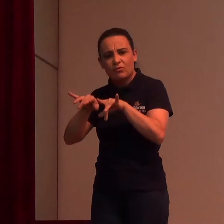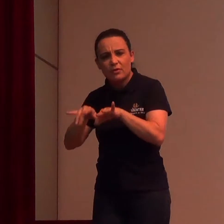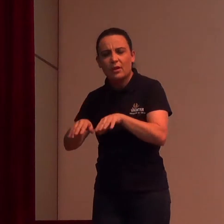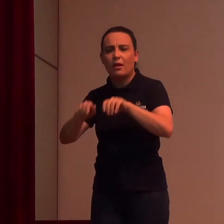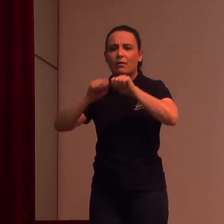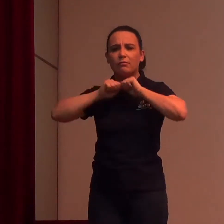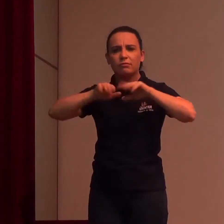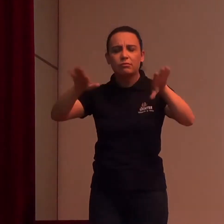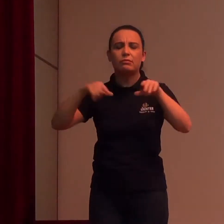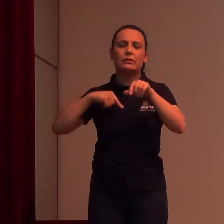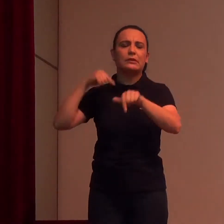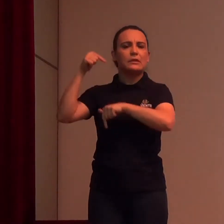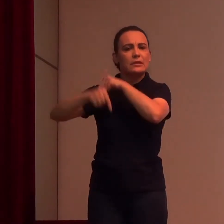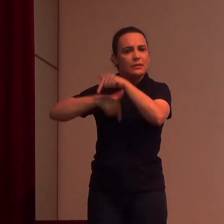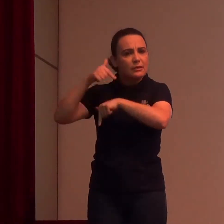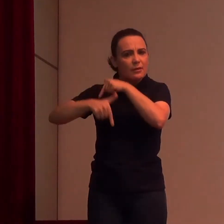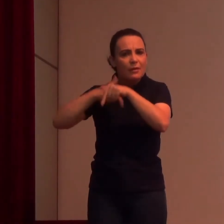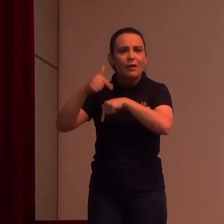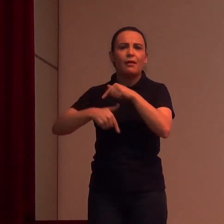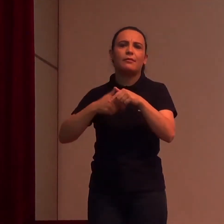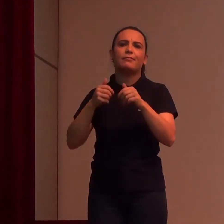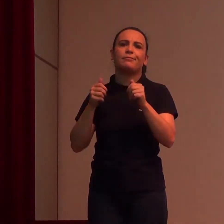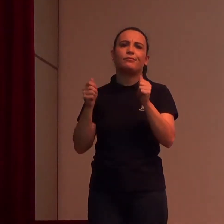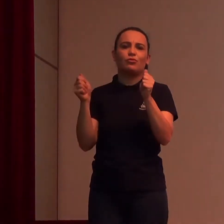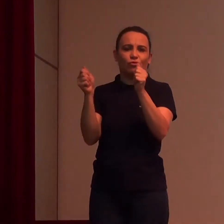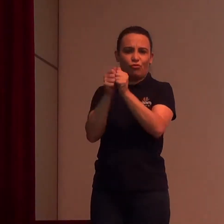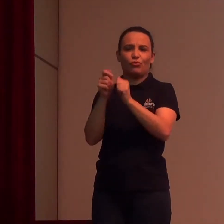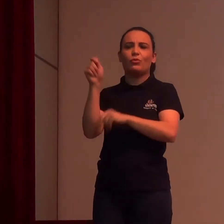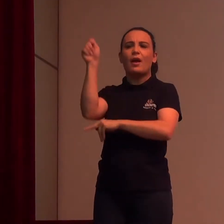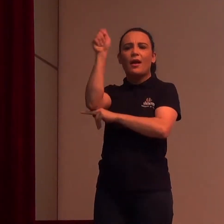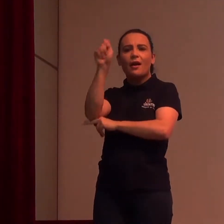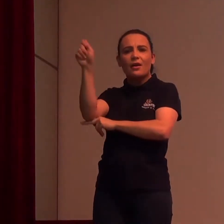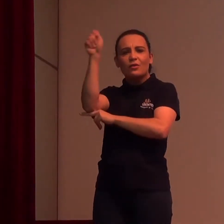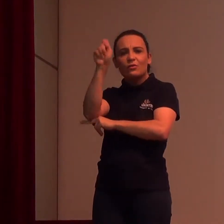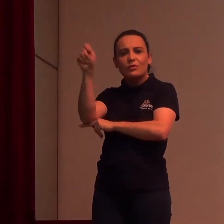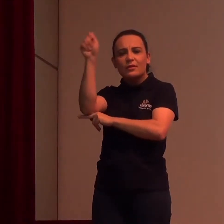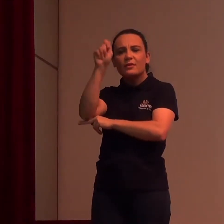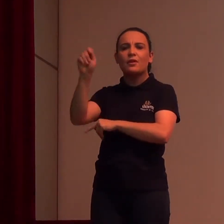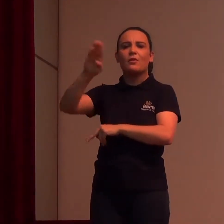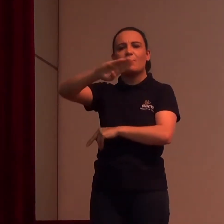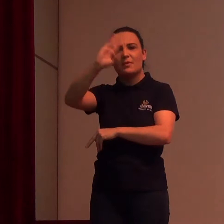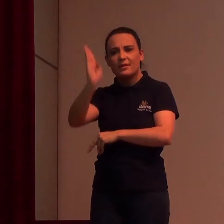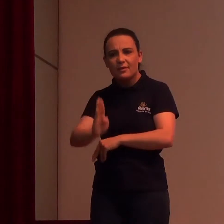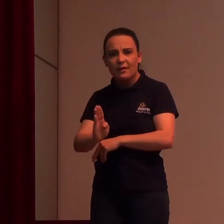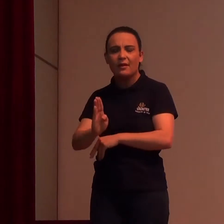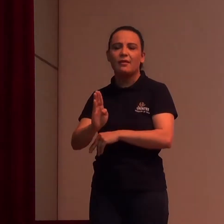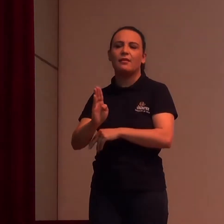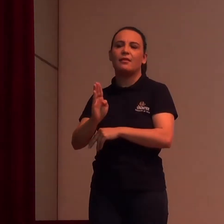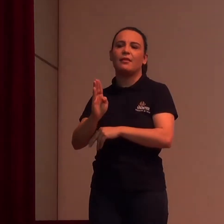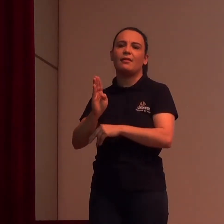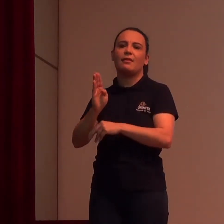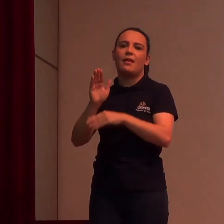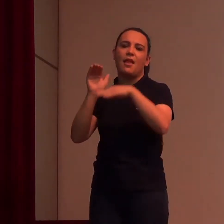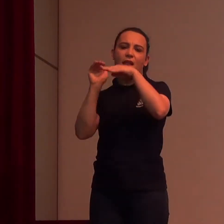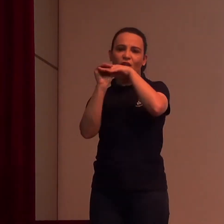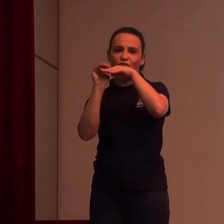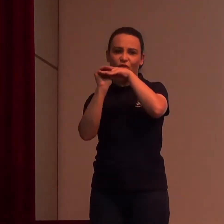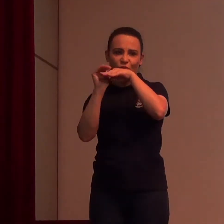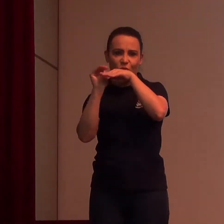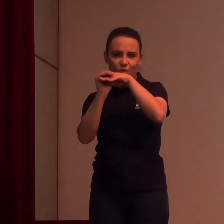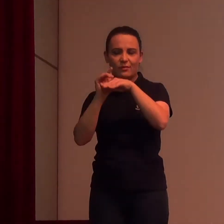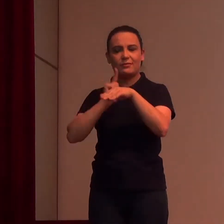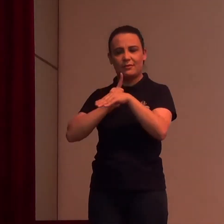faz um trabalho junto à Associação, né, Brasileira dos Editores, Cada livro que a gente produz, a